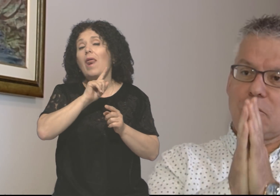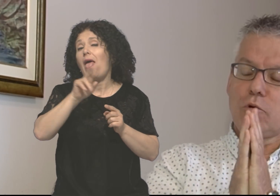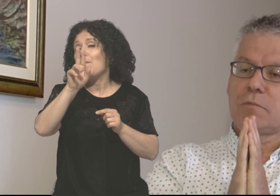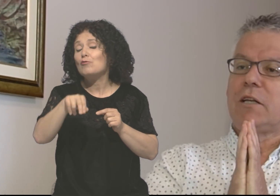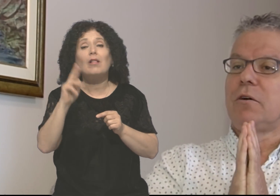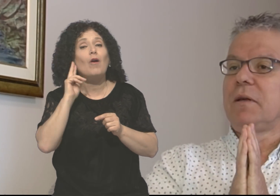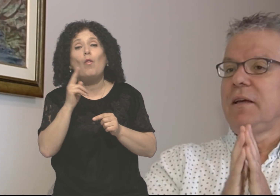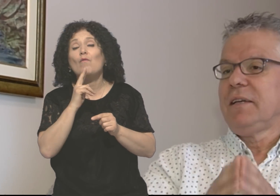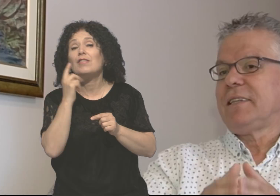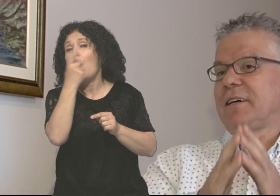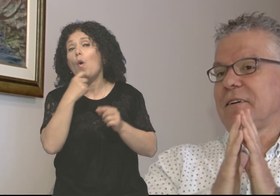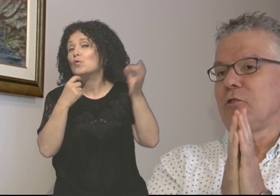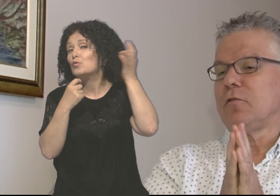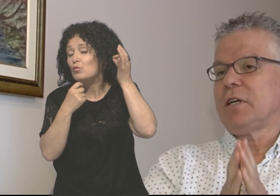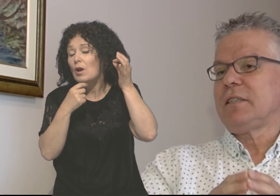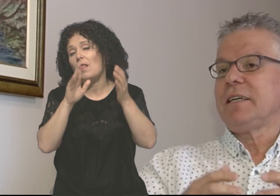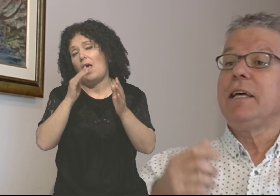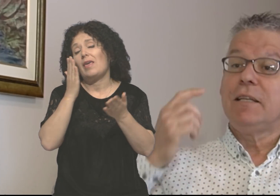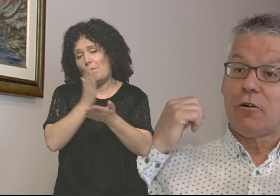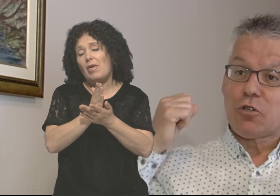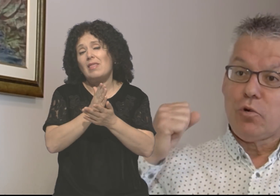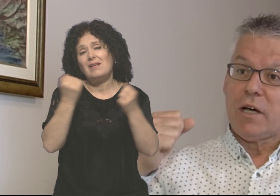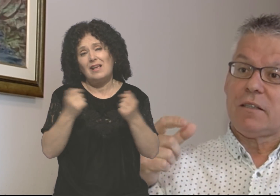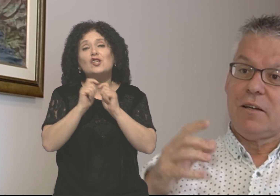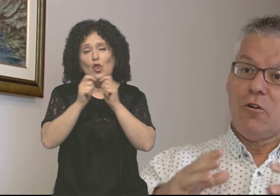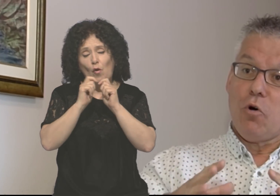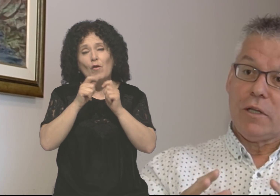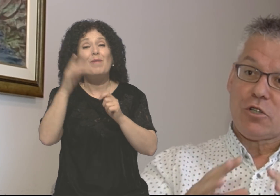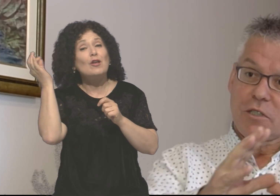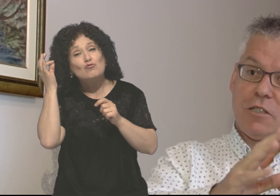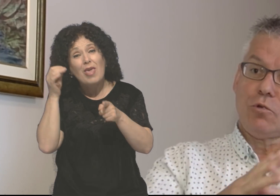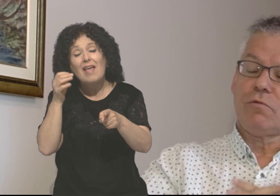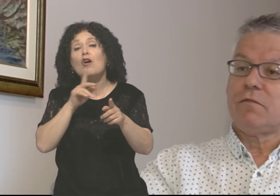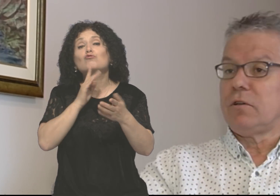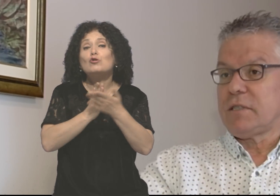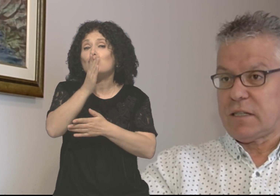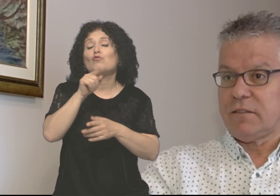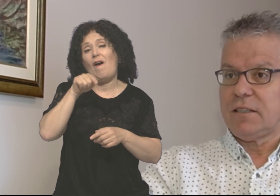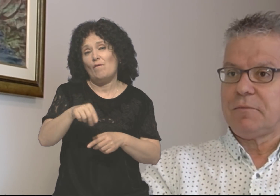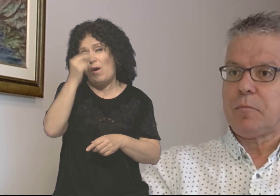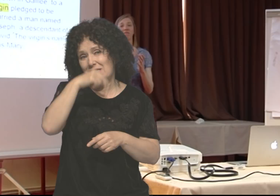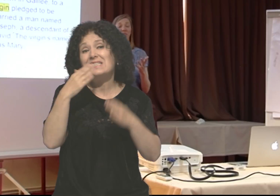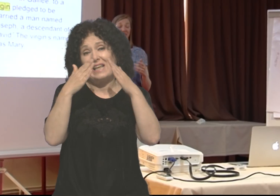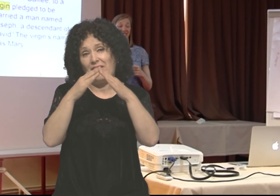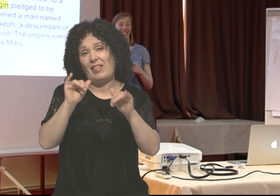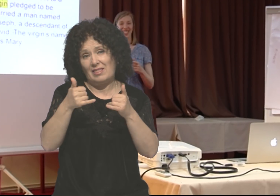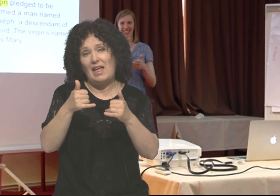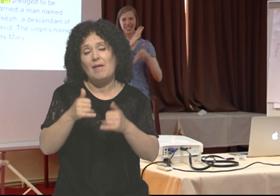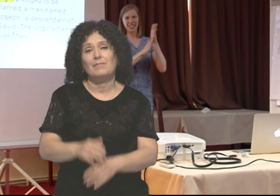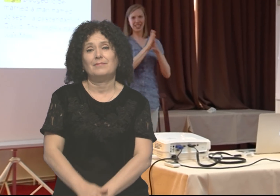можат усмено да говорат или да го чујат она што се случува во црквата.